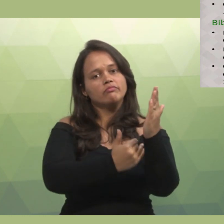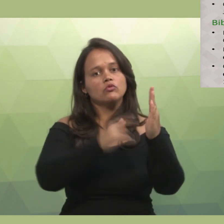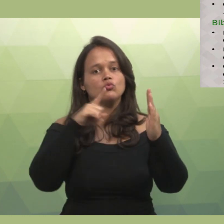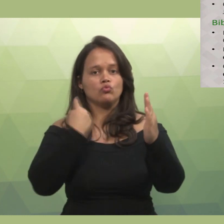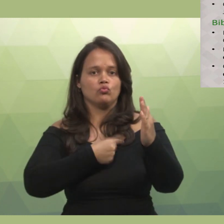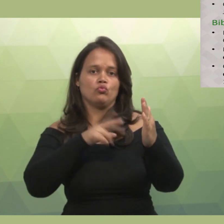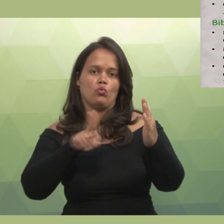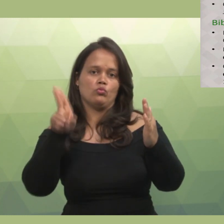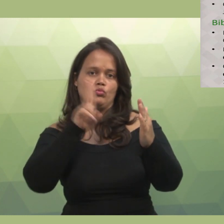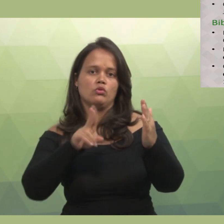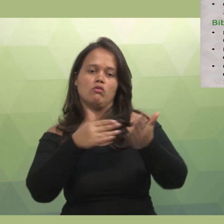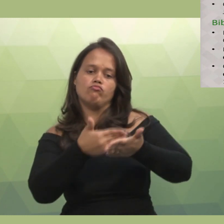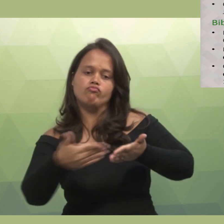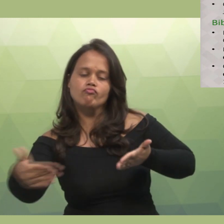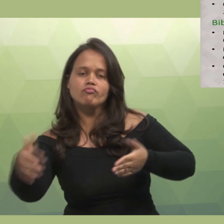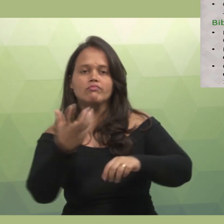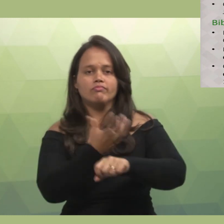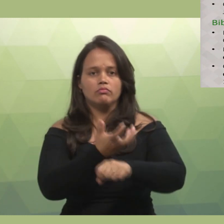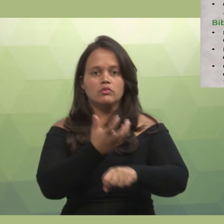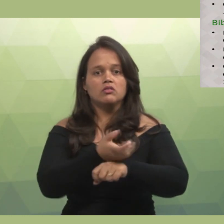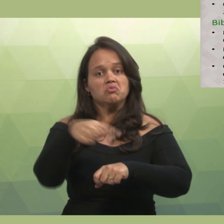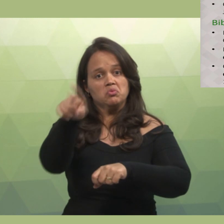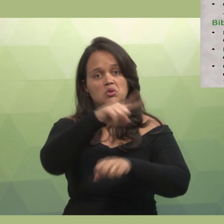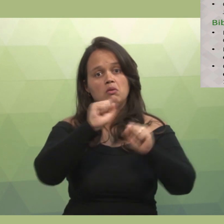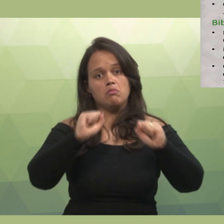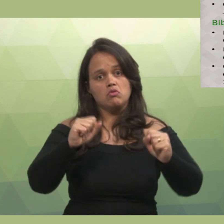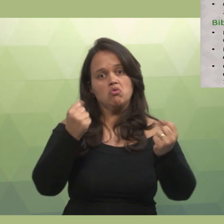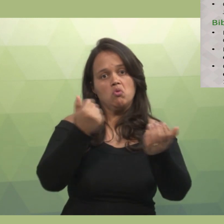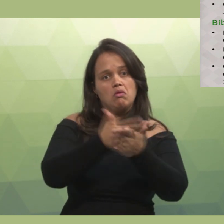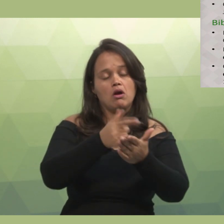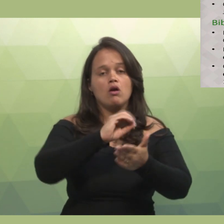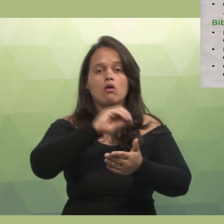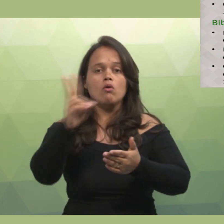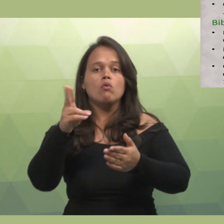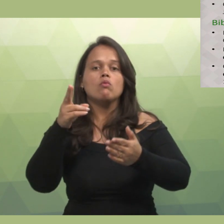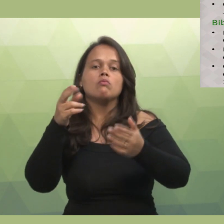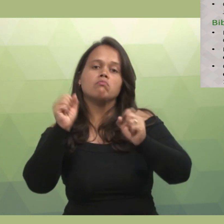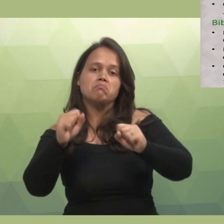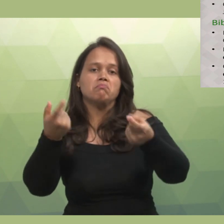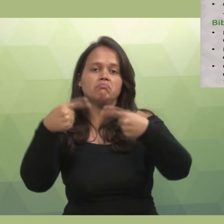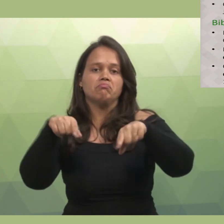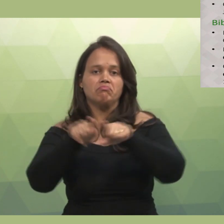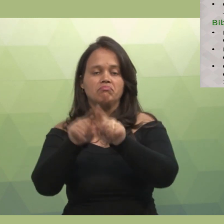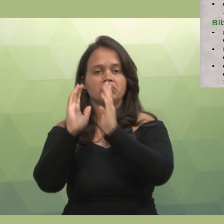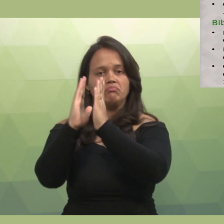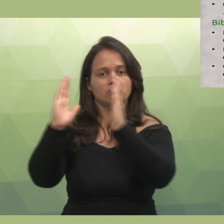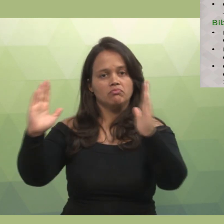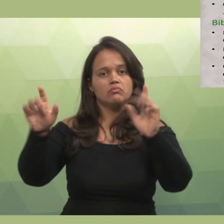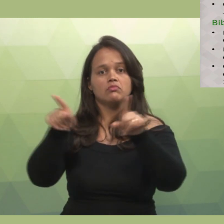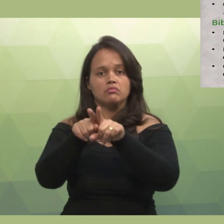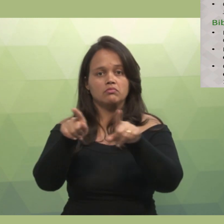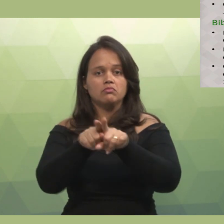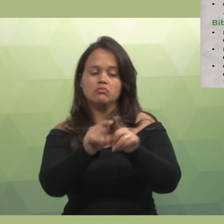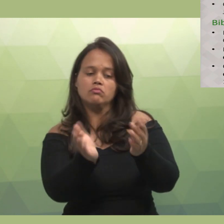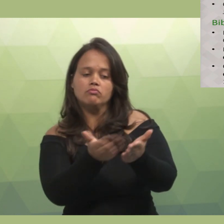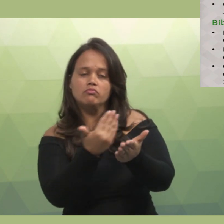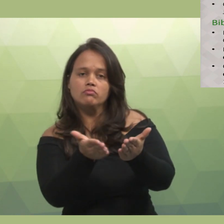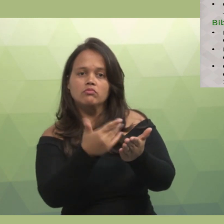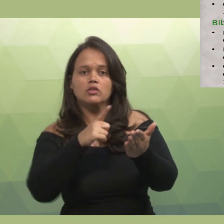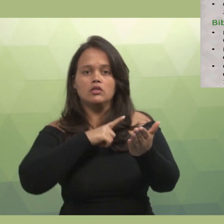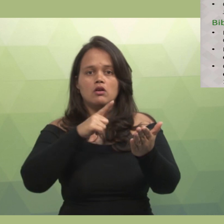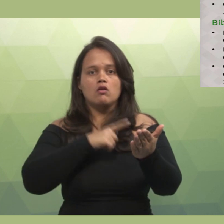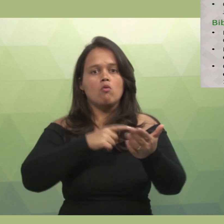da disciplina. Se puder adquirir algum desses ou tiver a oportunidade de pegar emprestado na biblioteca, trará